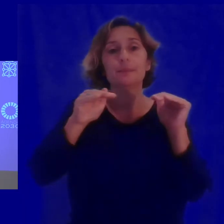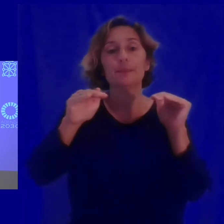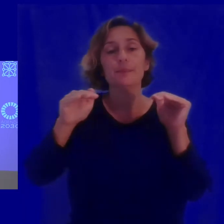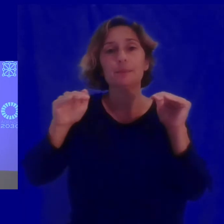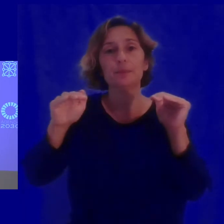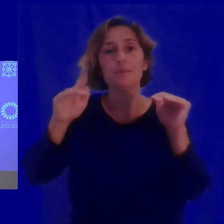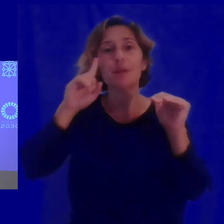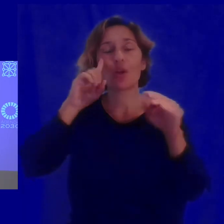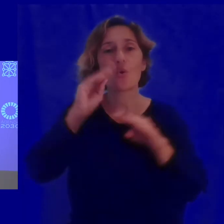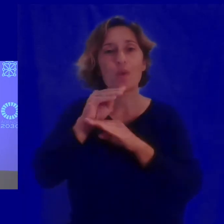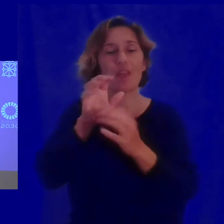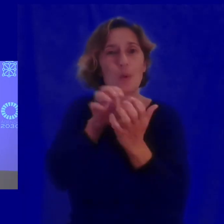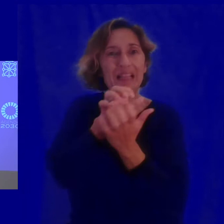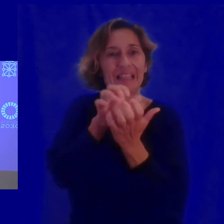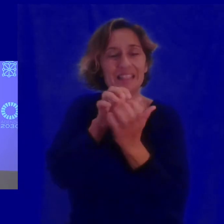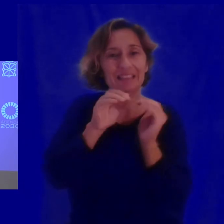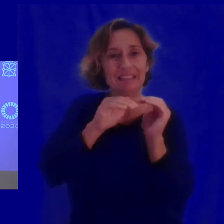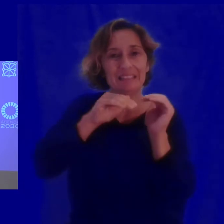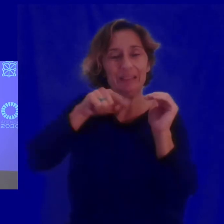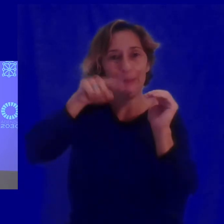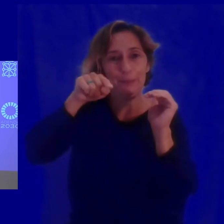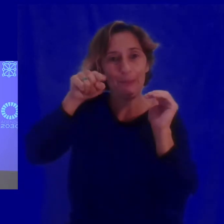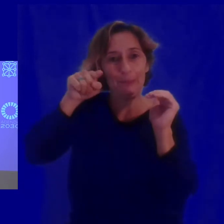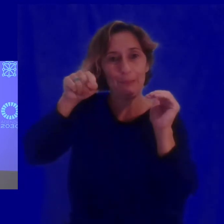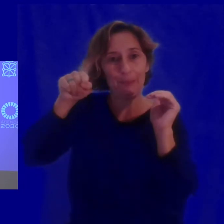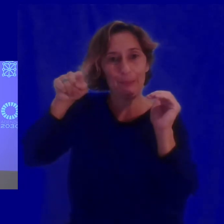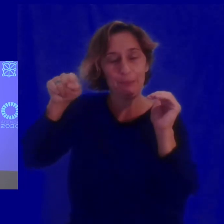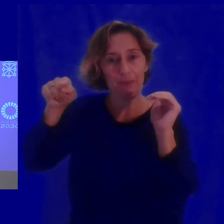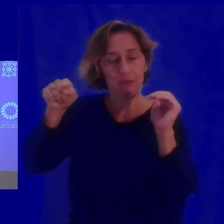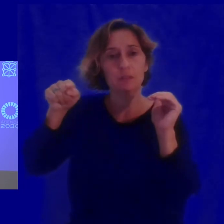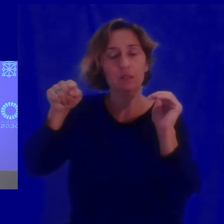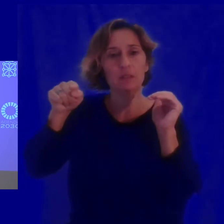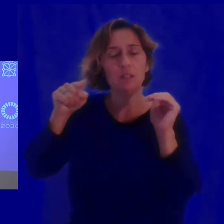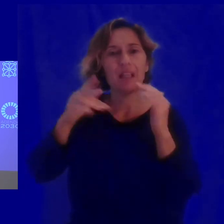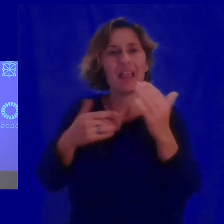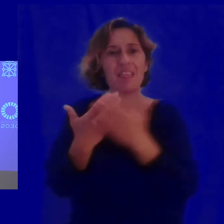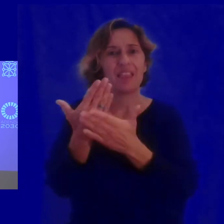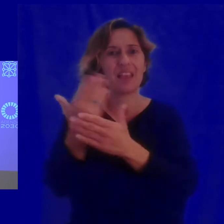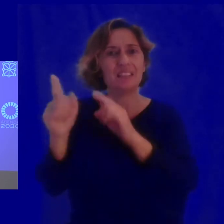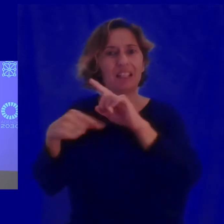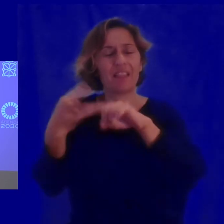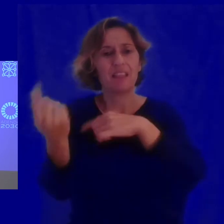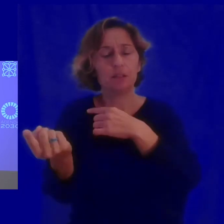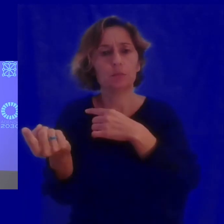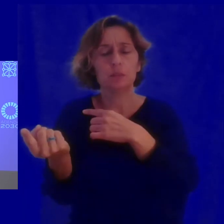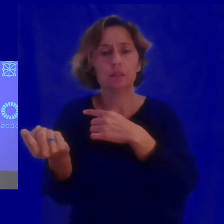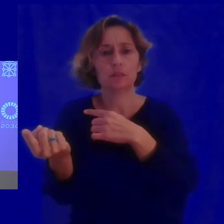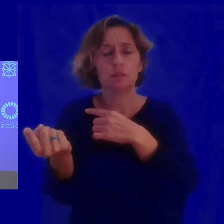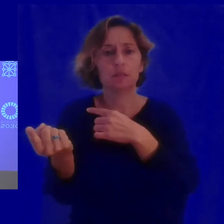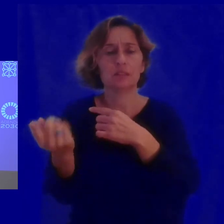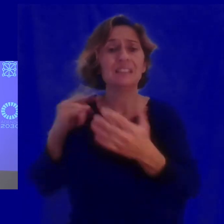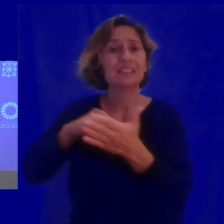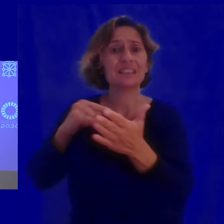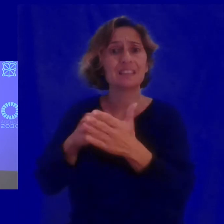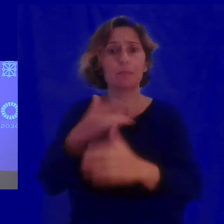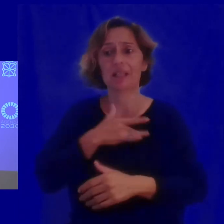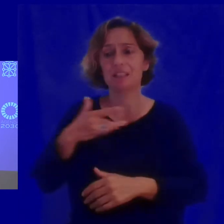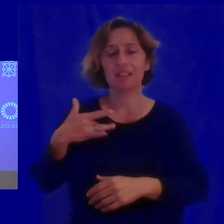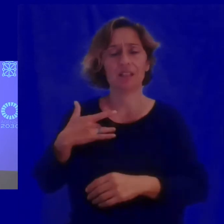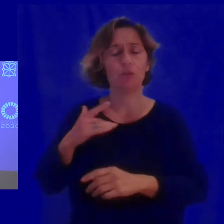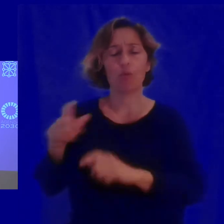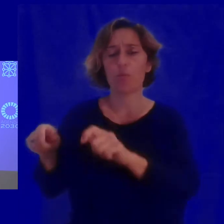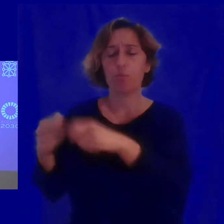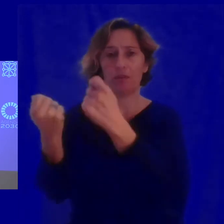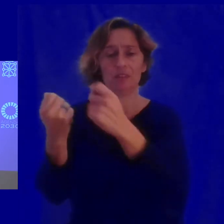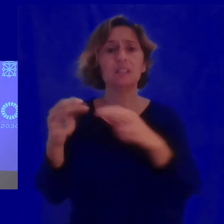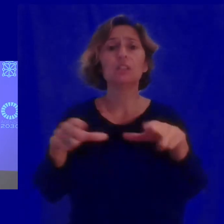estos dientes se dispararon en los días siguientes en unas cotas que han puesto en jaque al sistema sanitario y a la